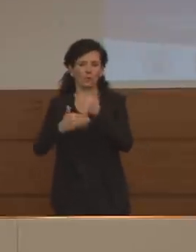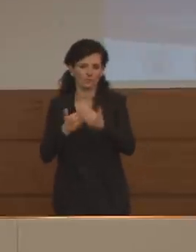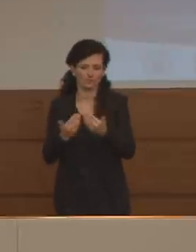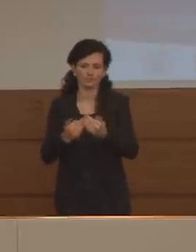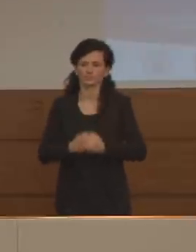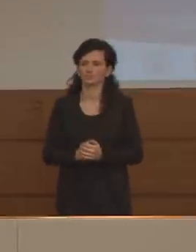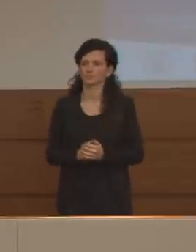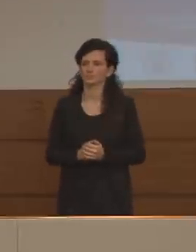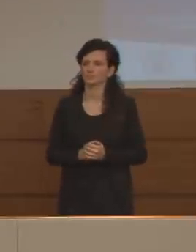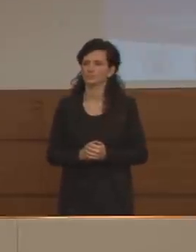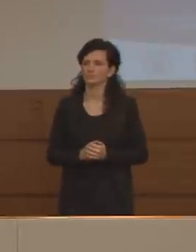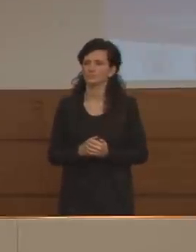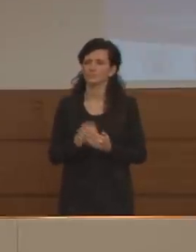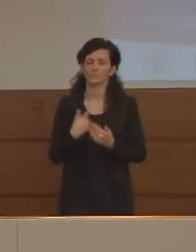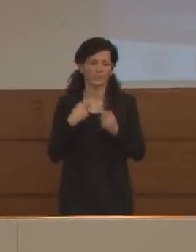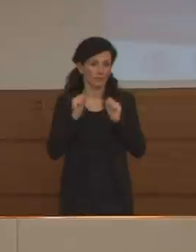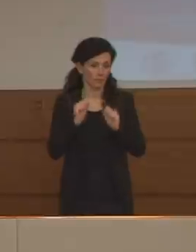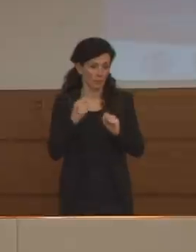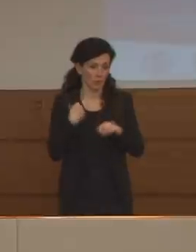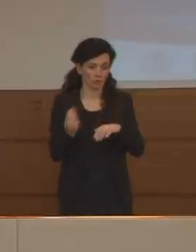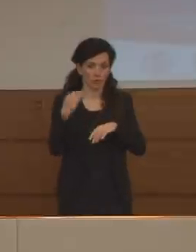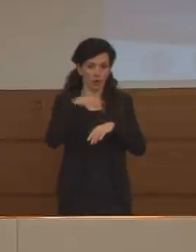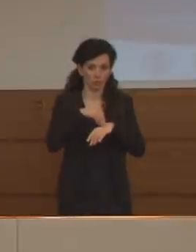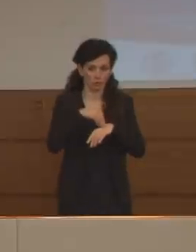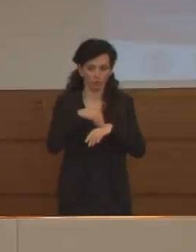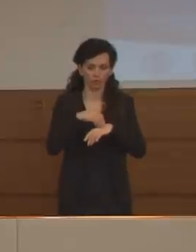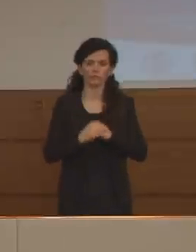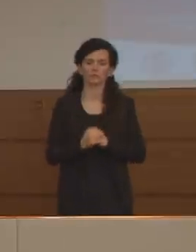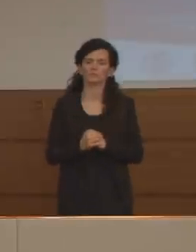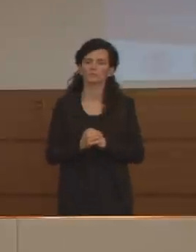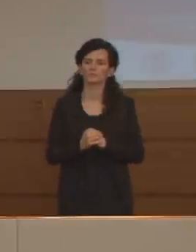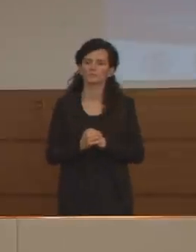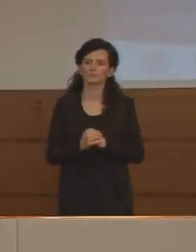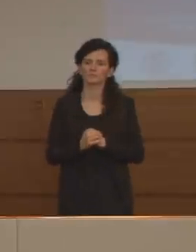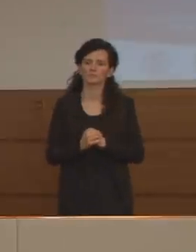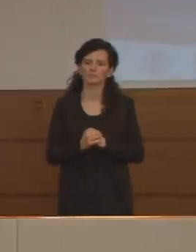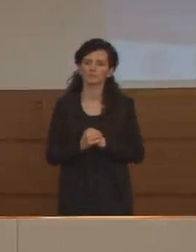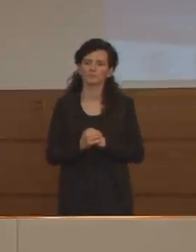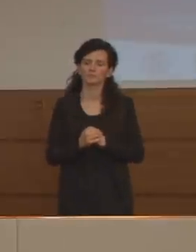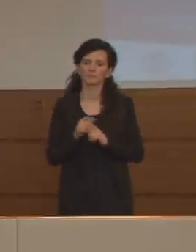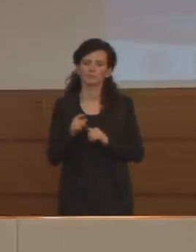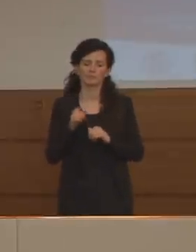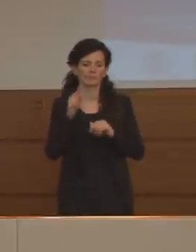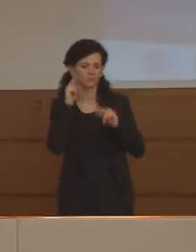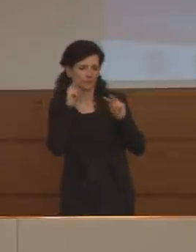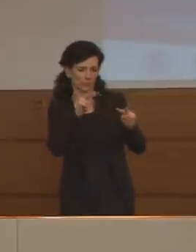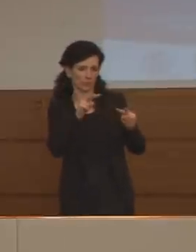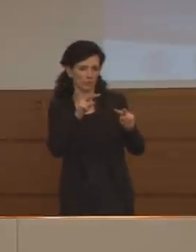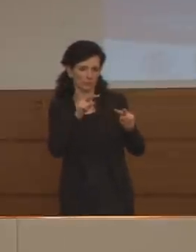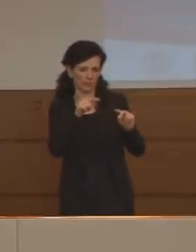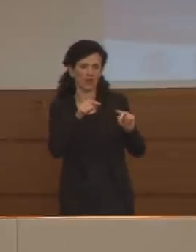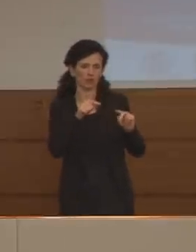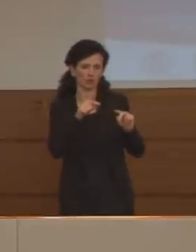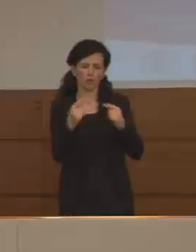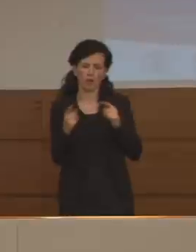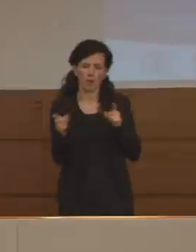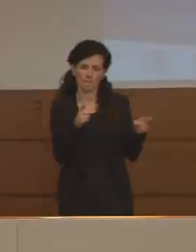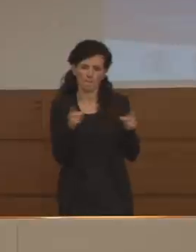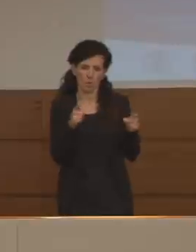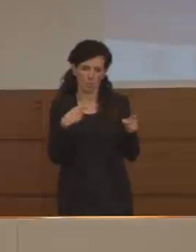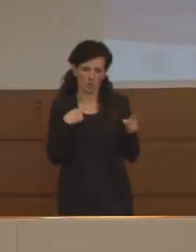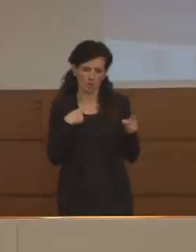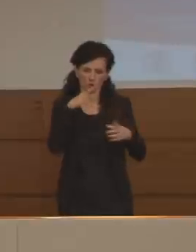se mi permette vorrei aggiungere che è una osservazione fatta dalla prima linea dal campo alla quale io in realtà